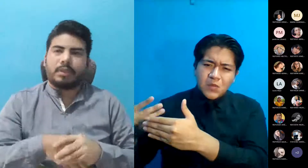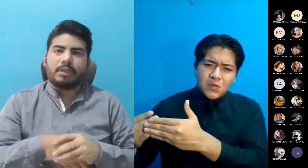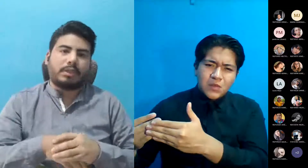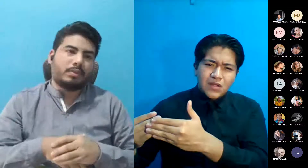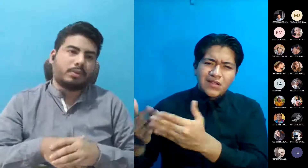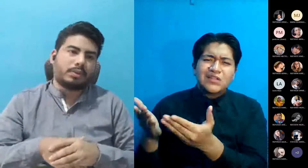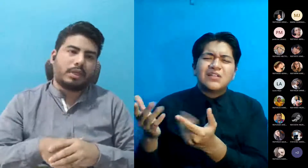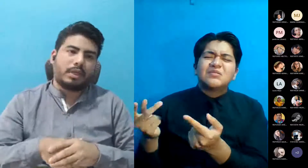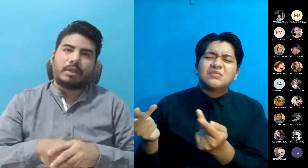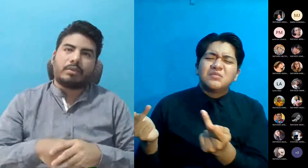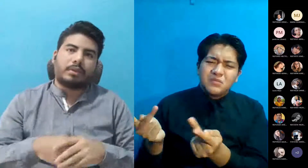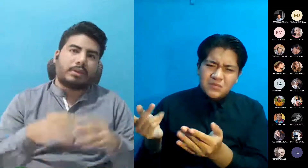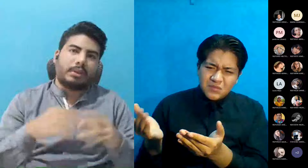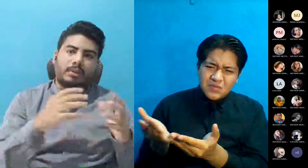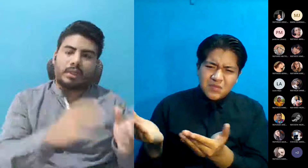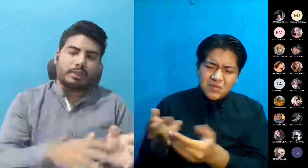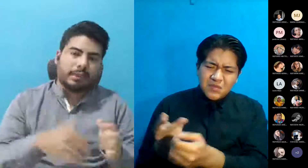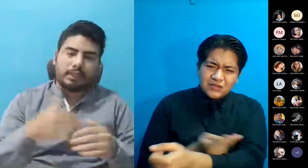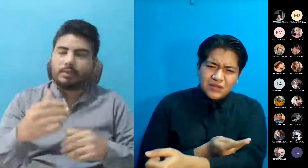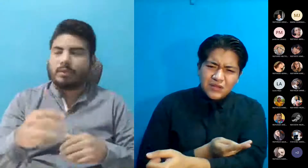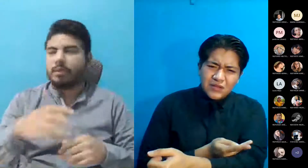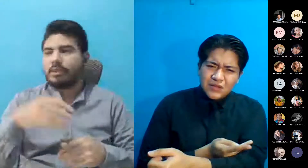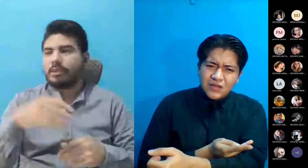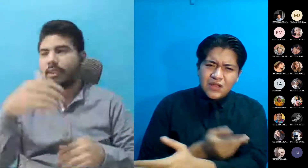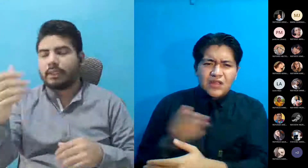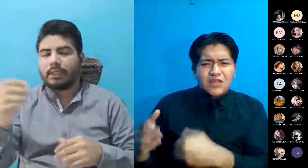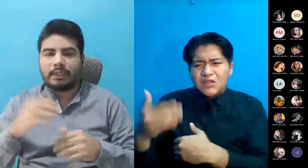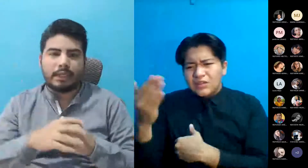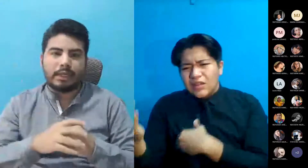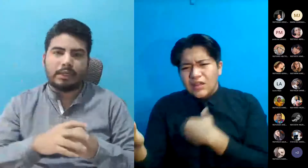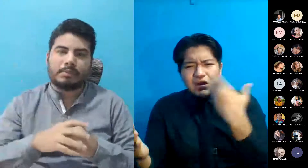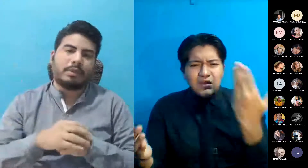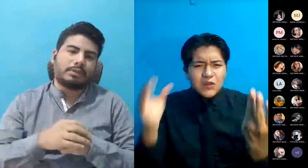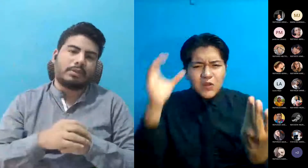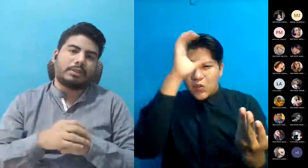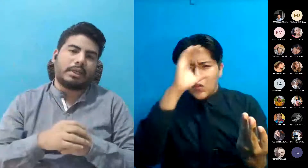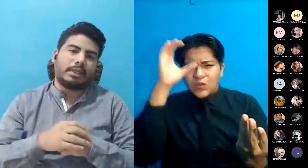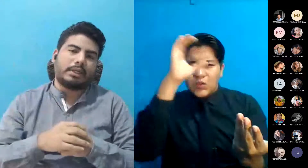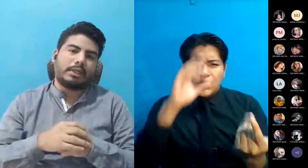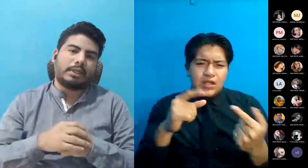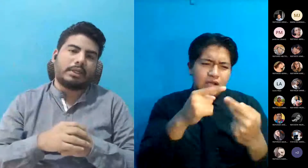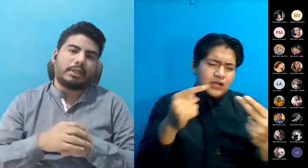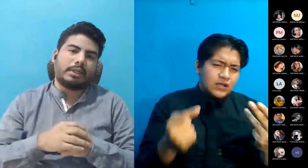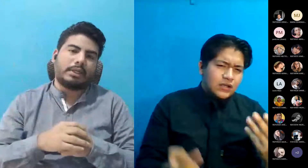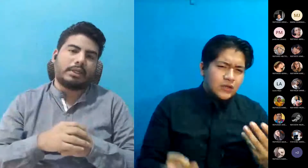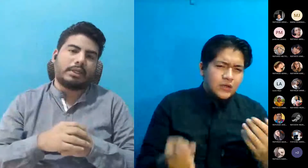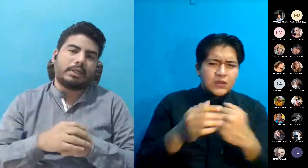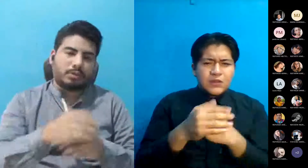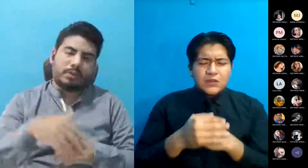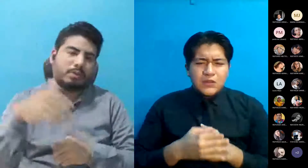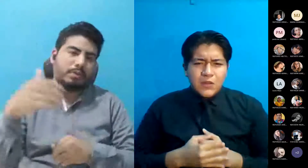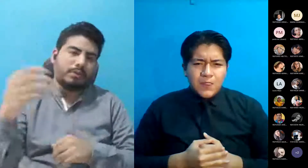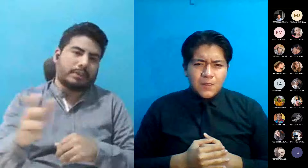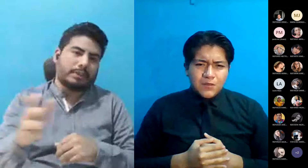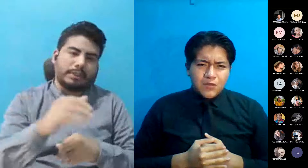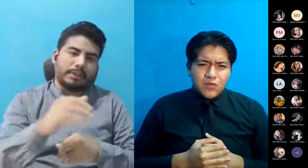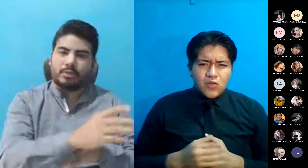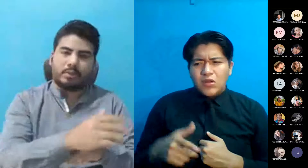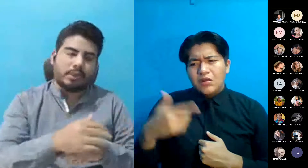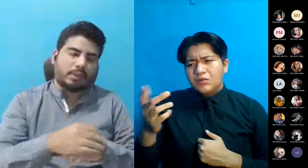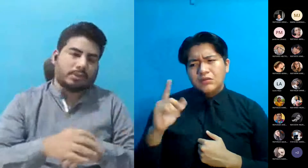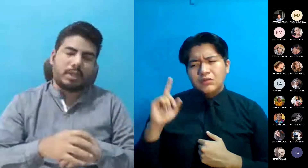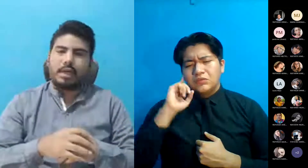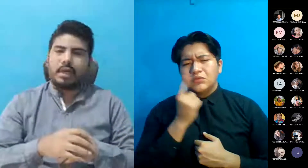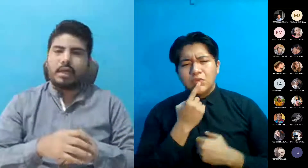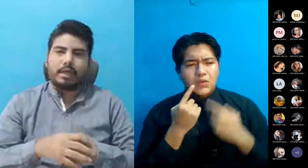en aspectos antiguos, tanto en el siglo XV, XIV, etcétera, las aportaciones que han hecho los maestros sordos tanto de